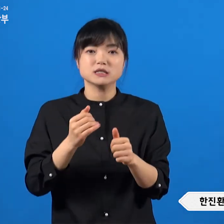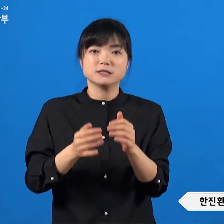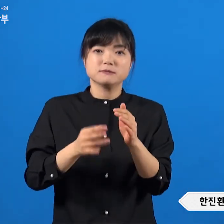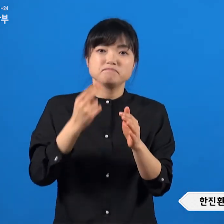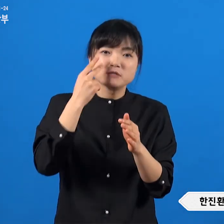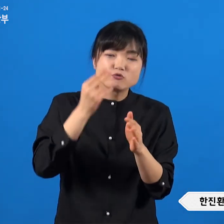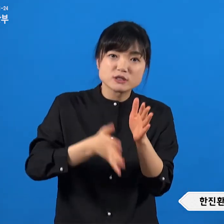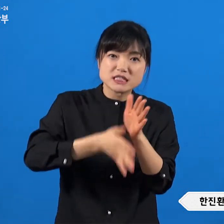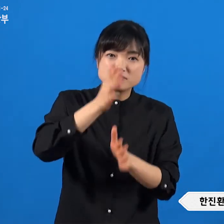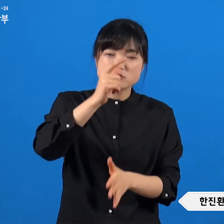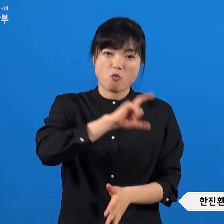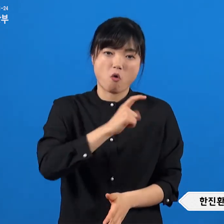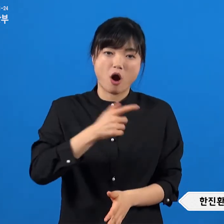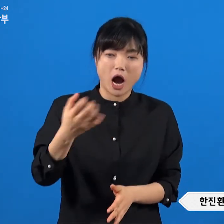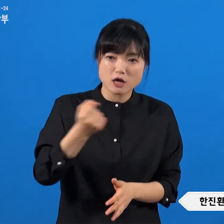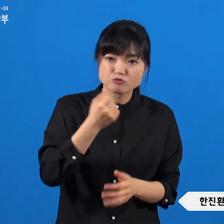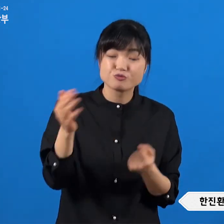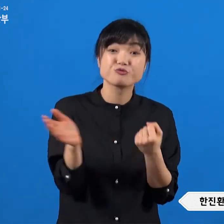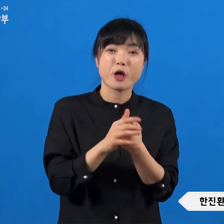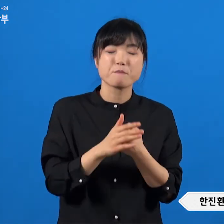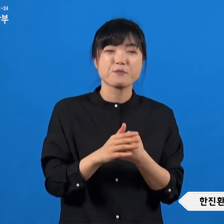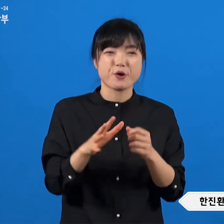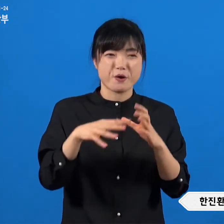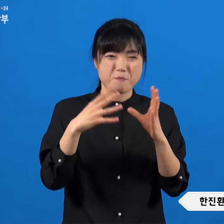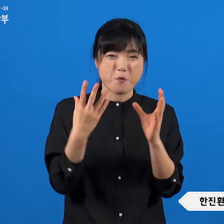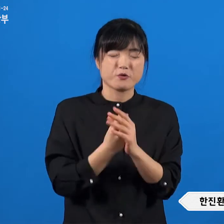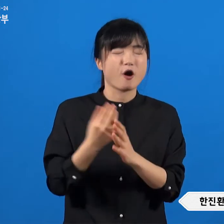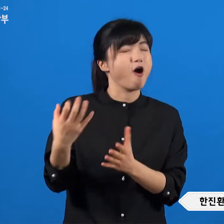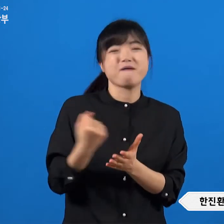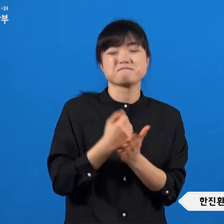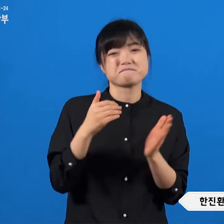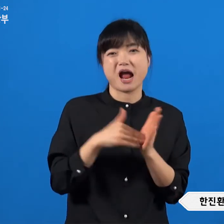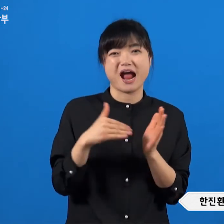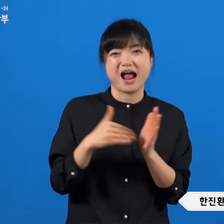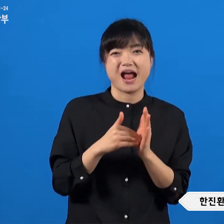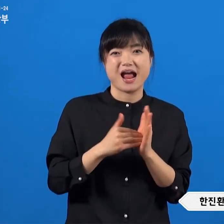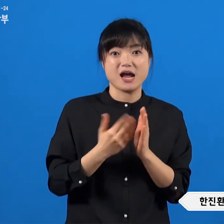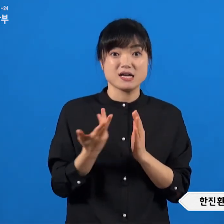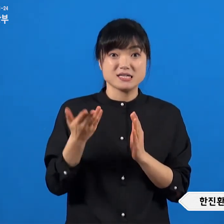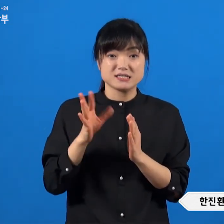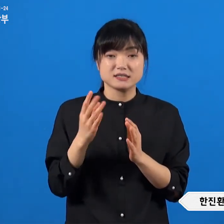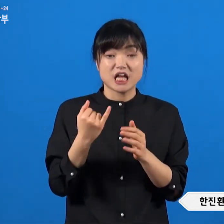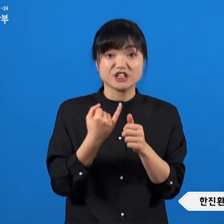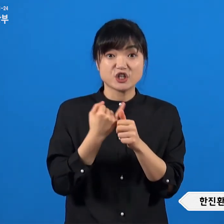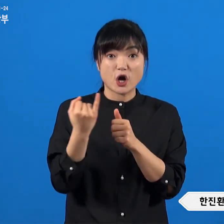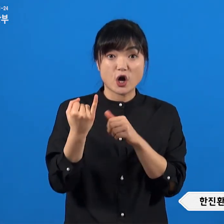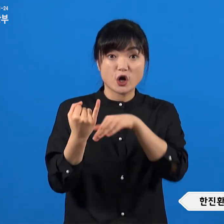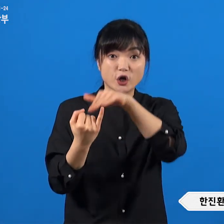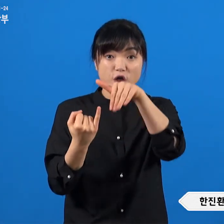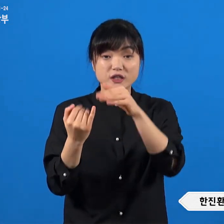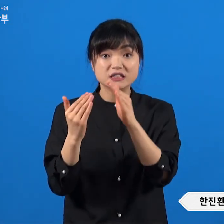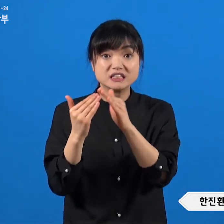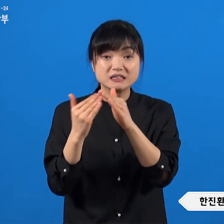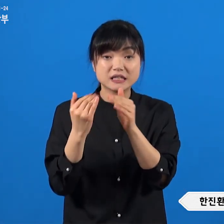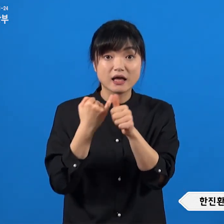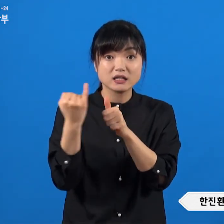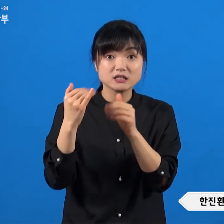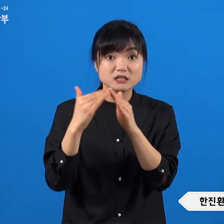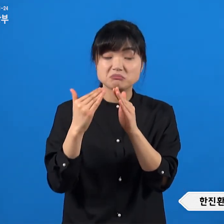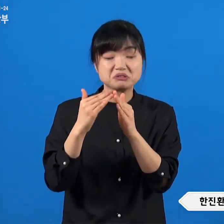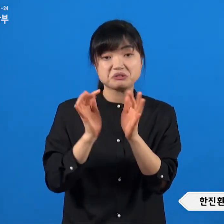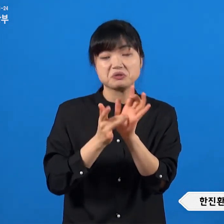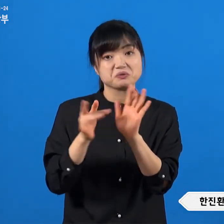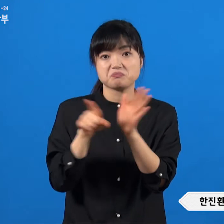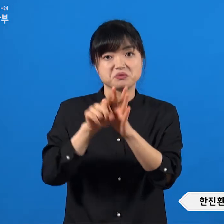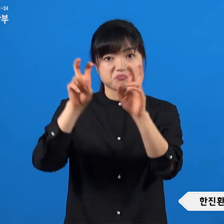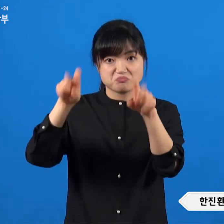해결했고 청년은 한꺼번에 모든 것을 얻었습니다. 그런데 그 처녀 집은 예수를 믿지 않는 집이었습니다.